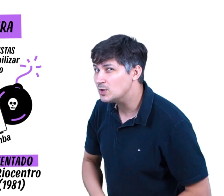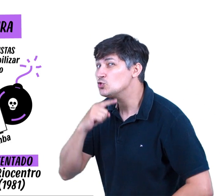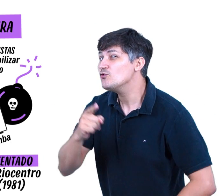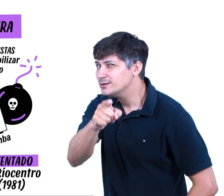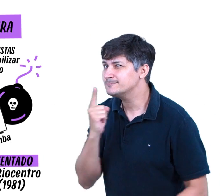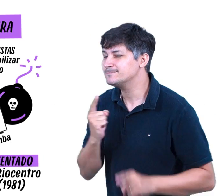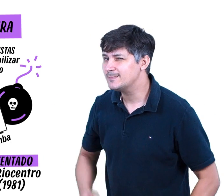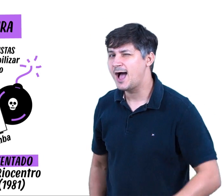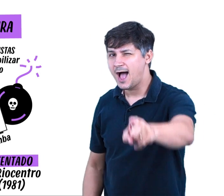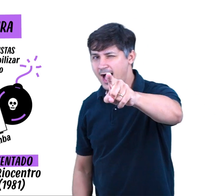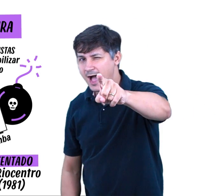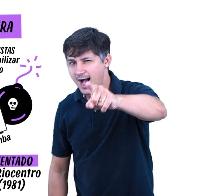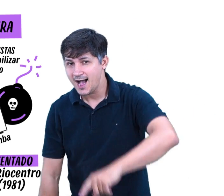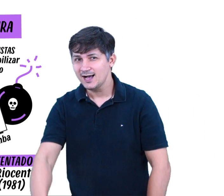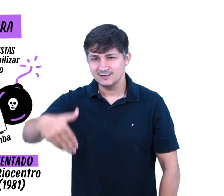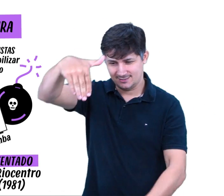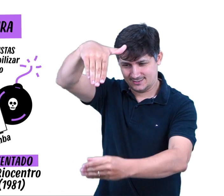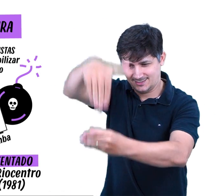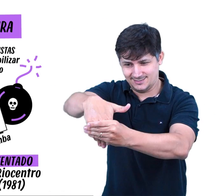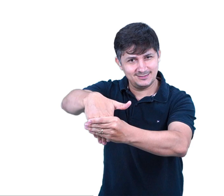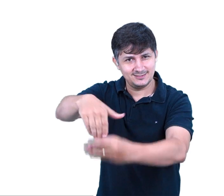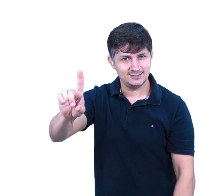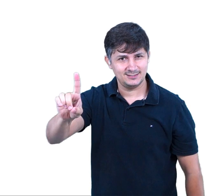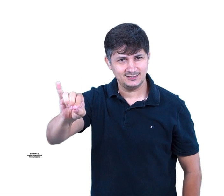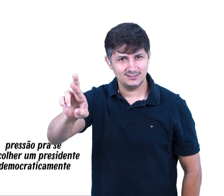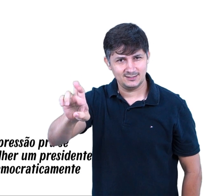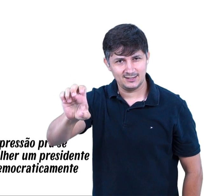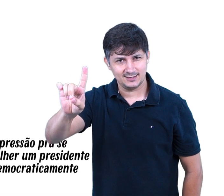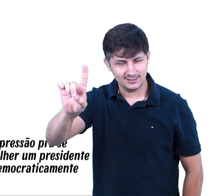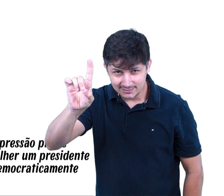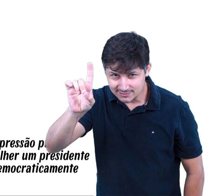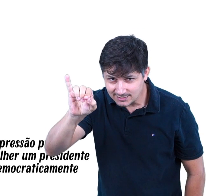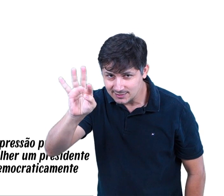eleições diretas. A população mais do que nunca estava colocando pressão para escolher